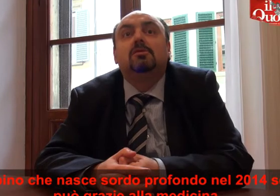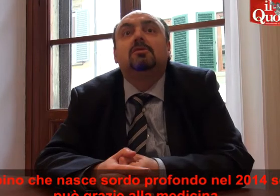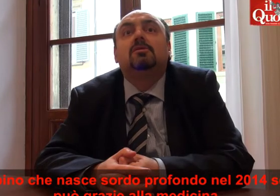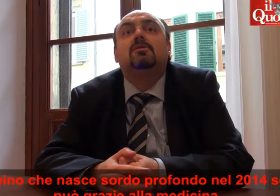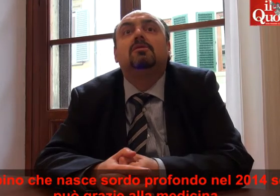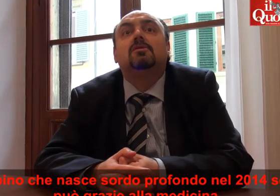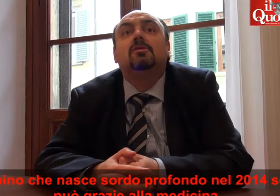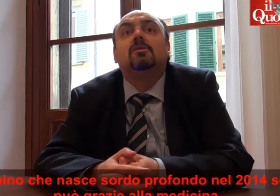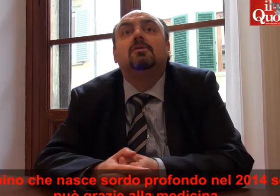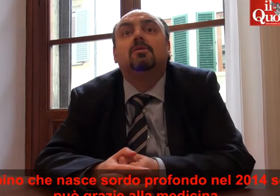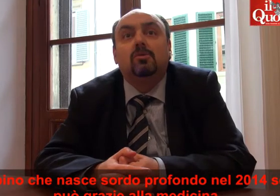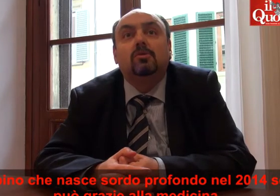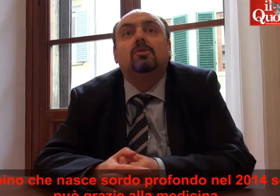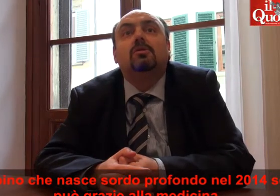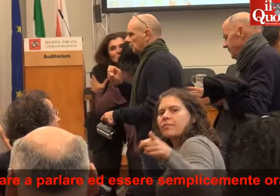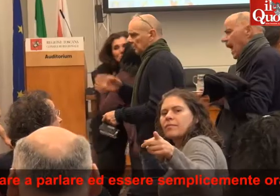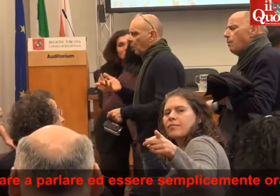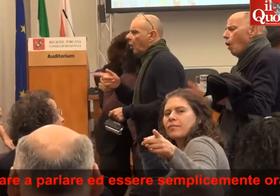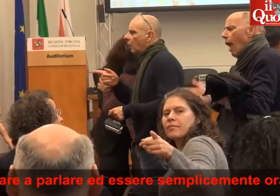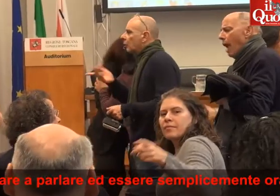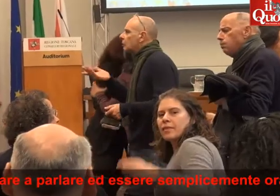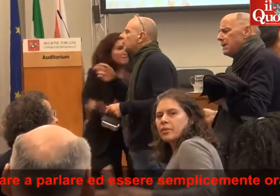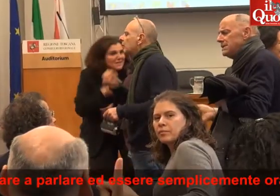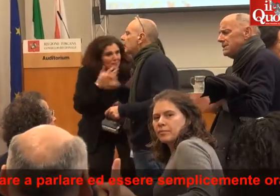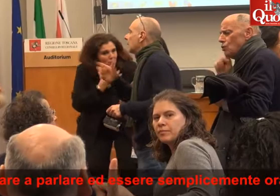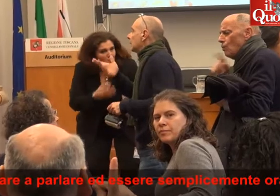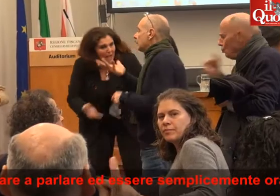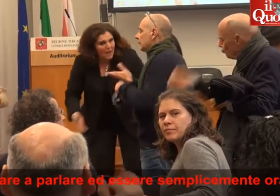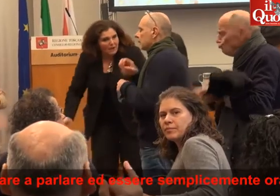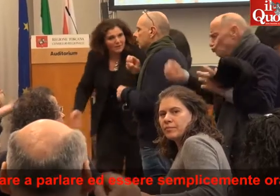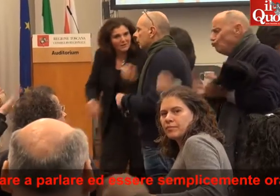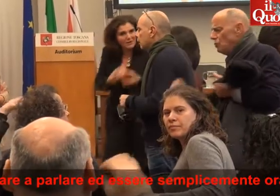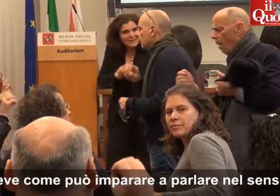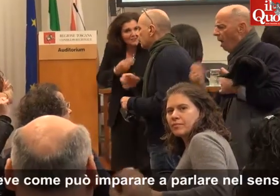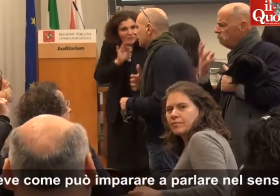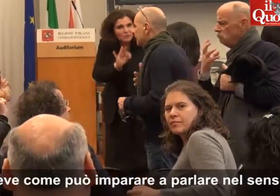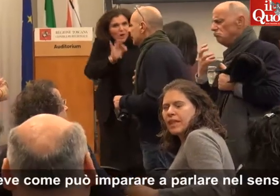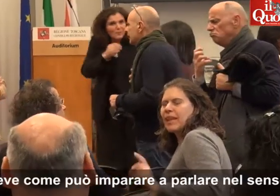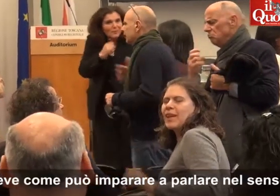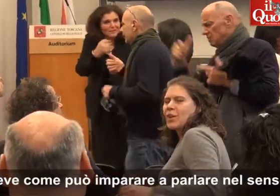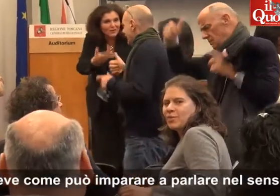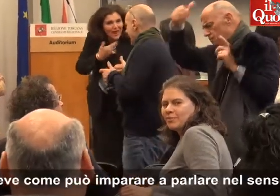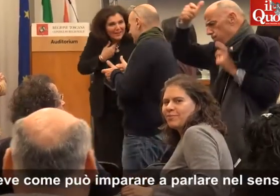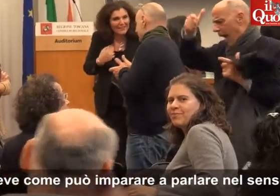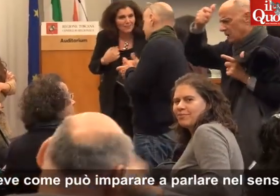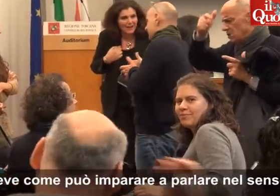può grazie alla medicina imparare a parlare e essere semplicemente oralista. Come può imparare a parlare?